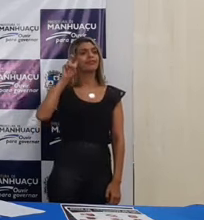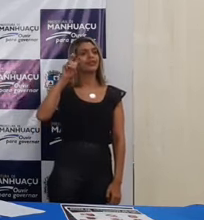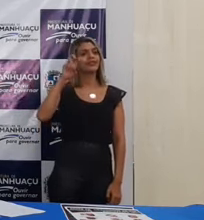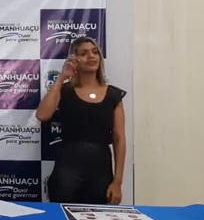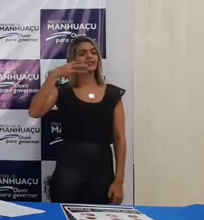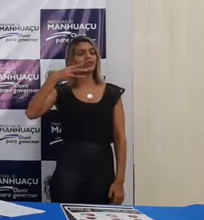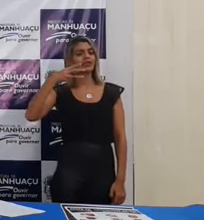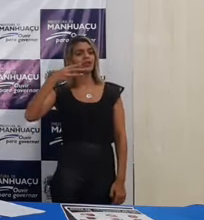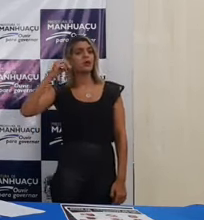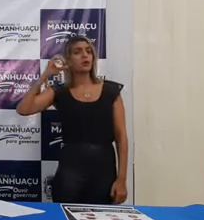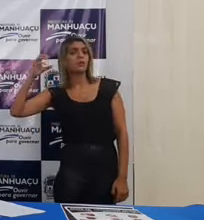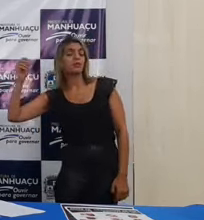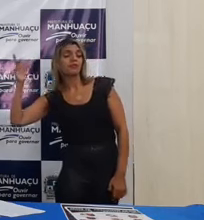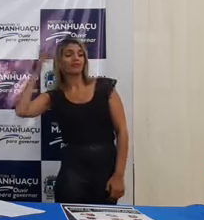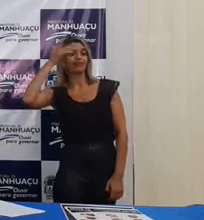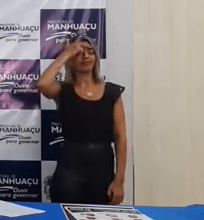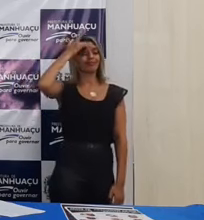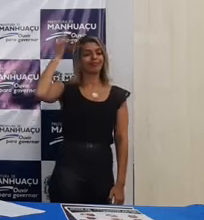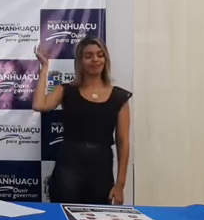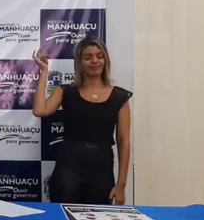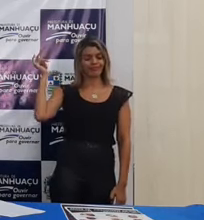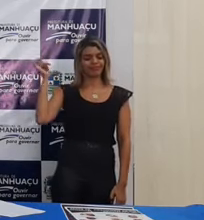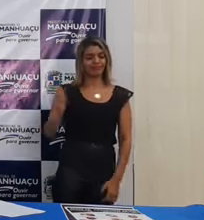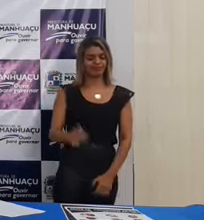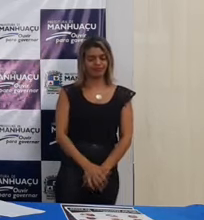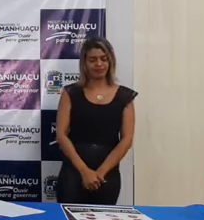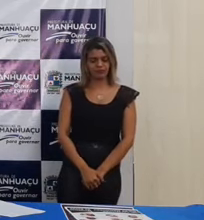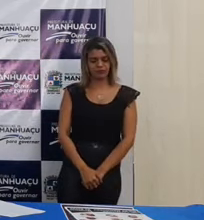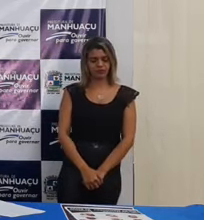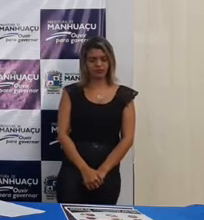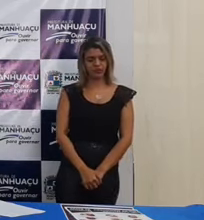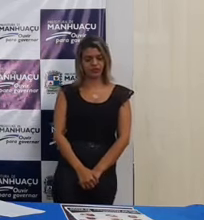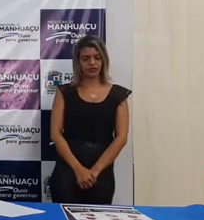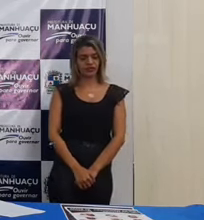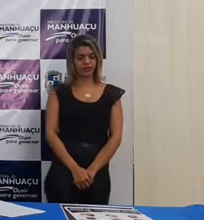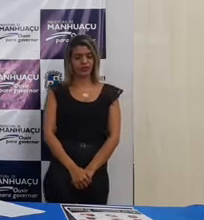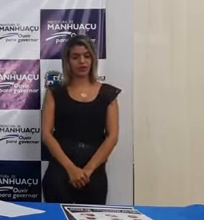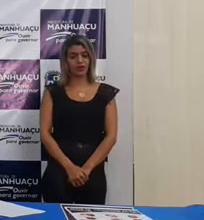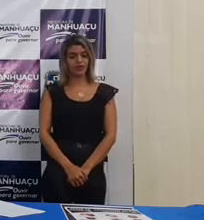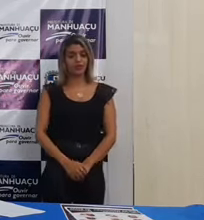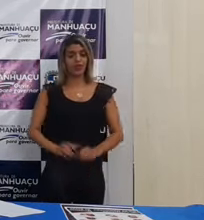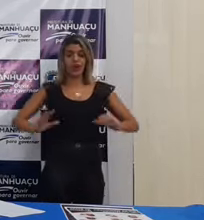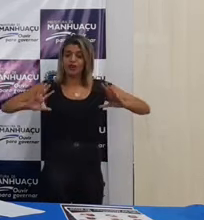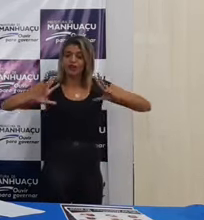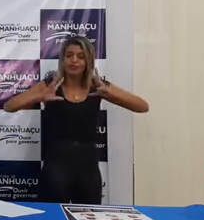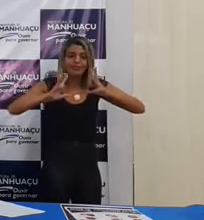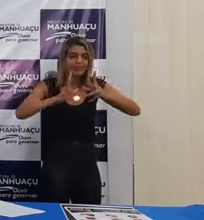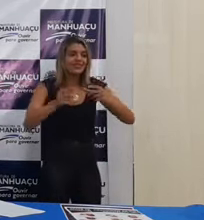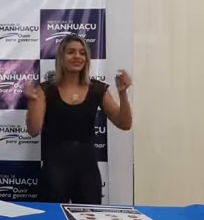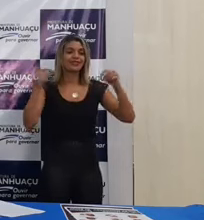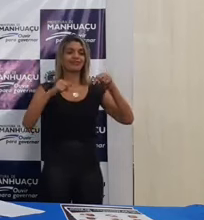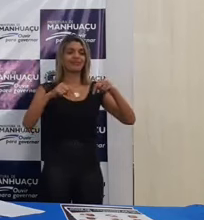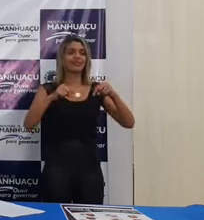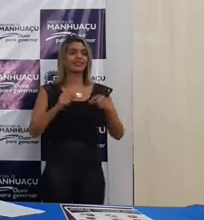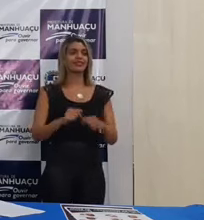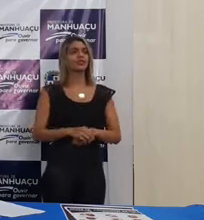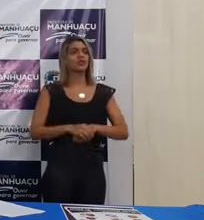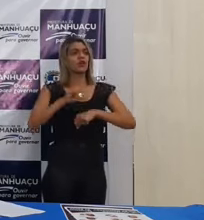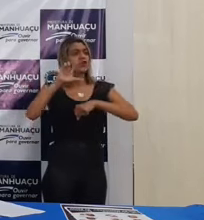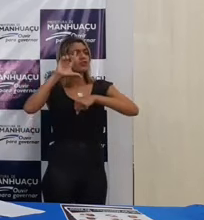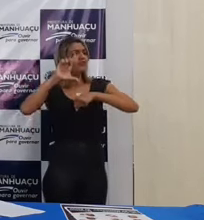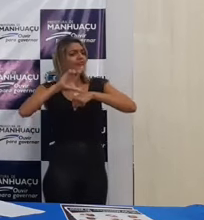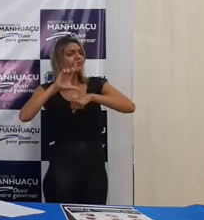segundo o IBGE, nessas 23 cidades. Todas vêm até Maiuaçu fazer compras, divulgar, fazer